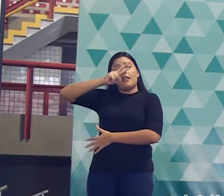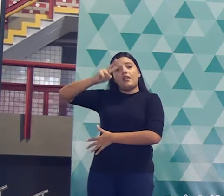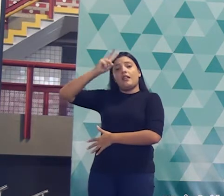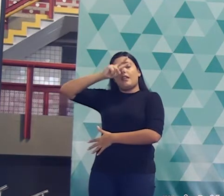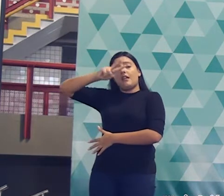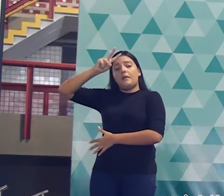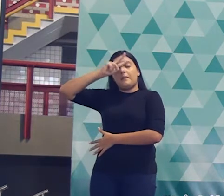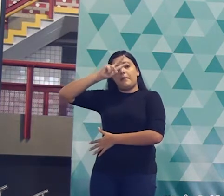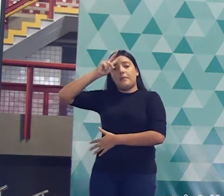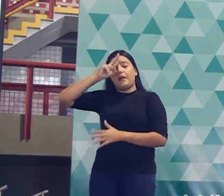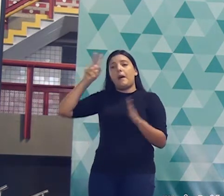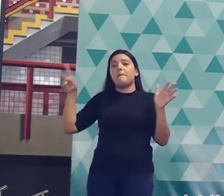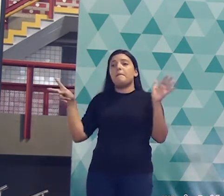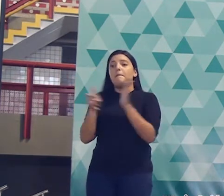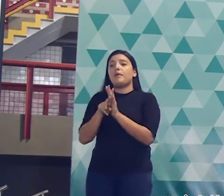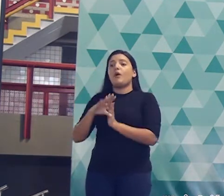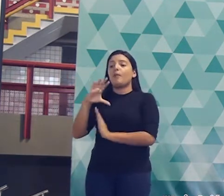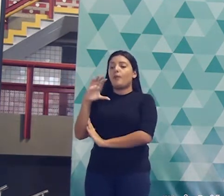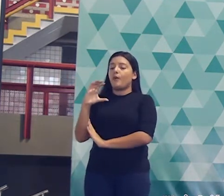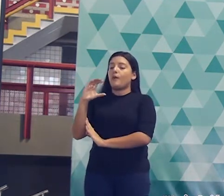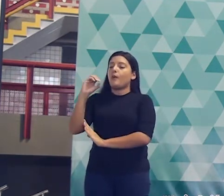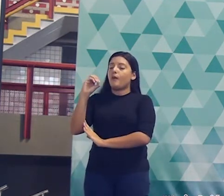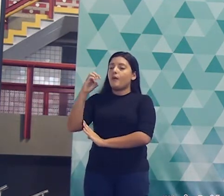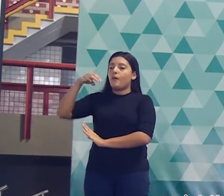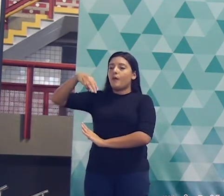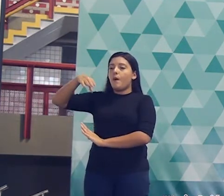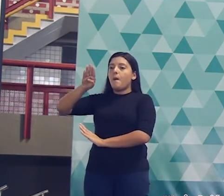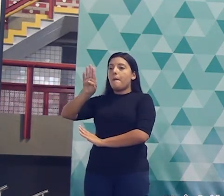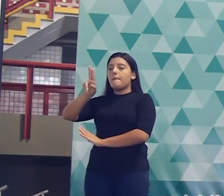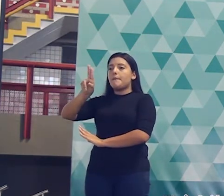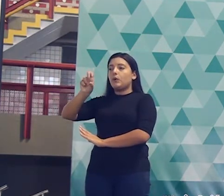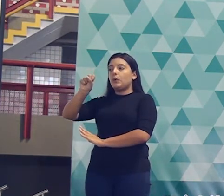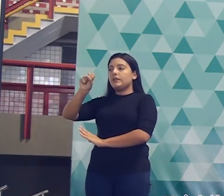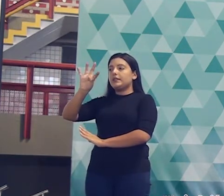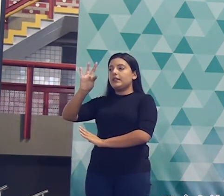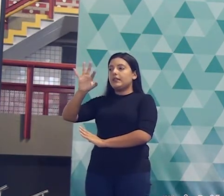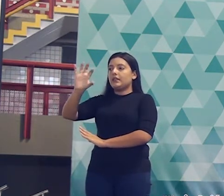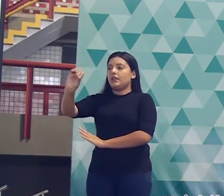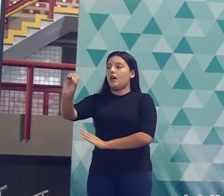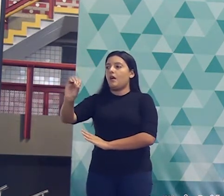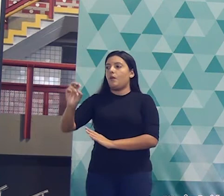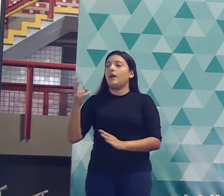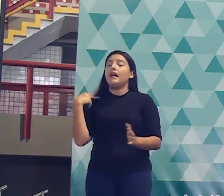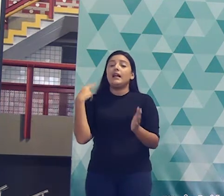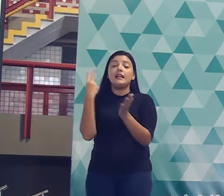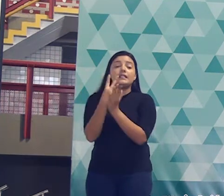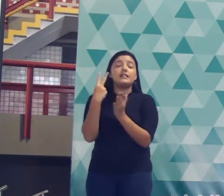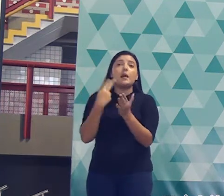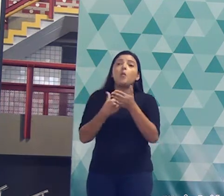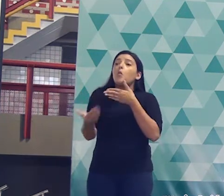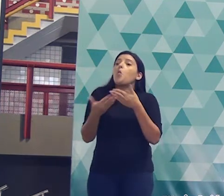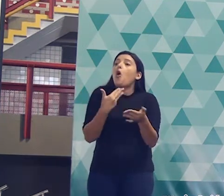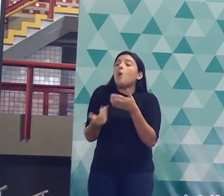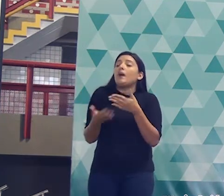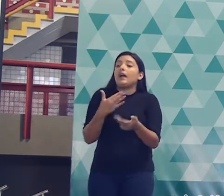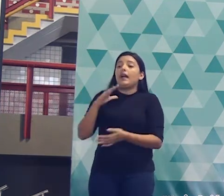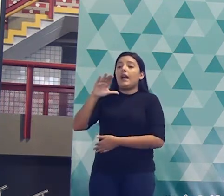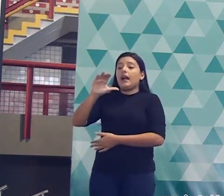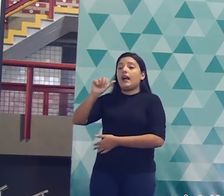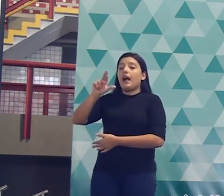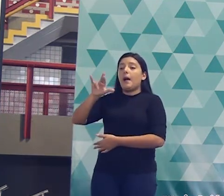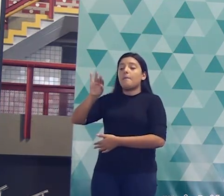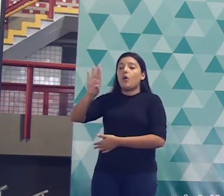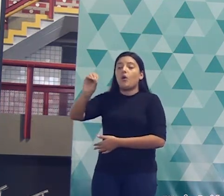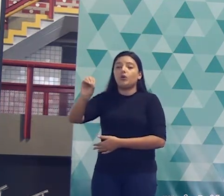reação de combustão. E a combustão que geralmente ele traz é a combustão completa. Então, todo o carbono que você tem inicialmente se transforma